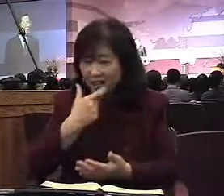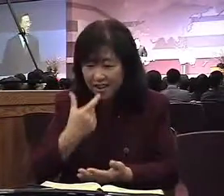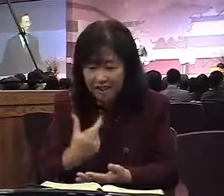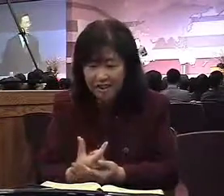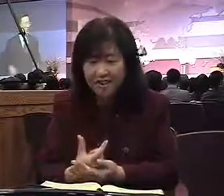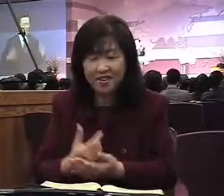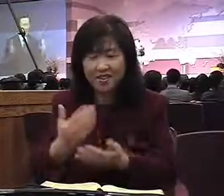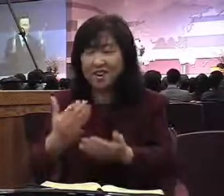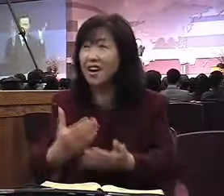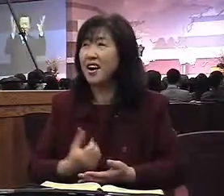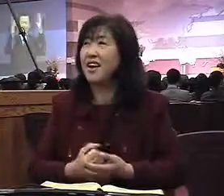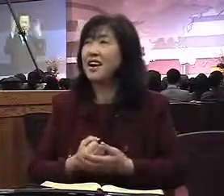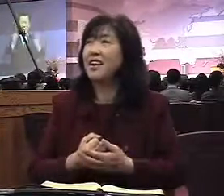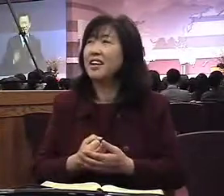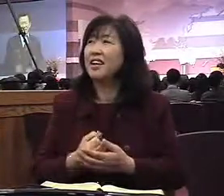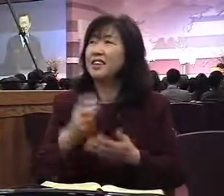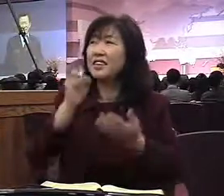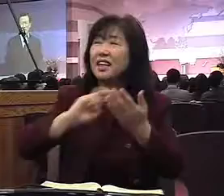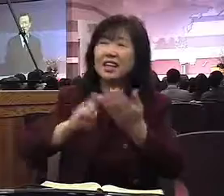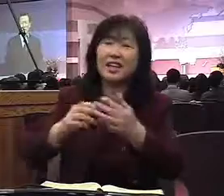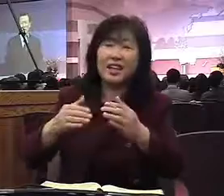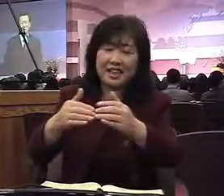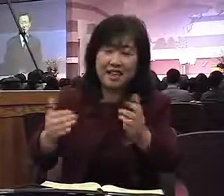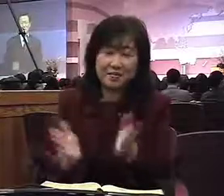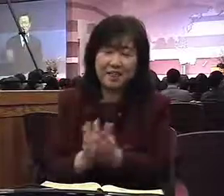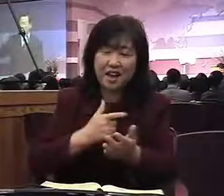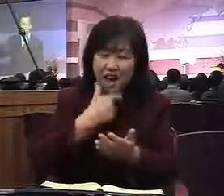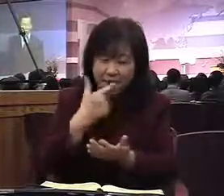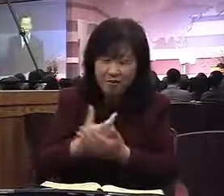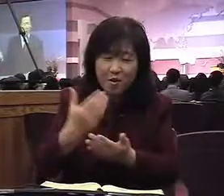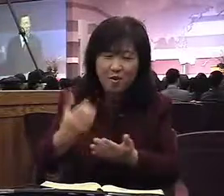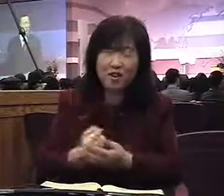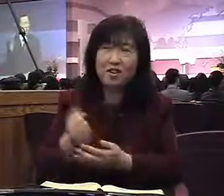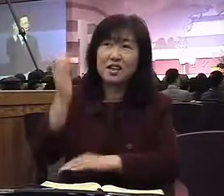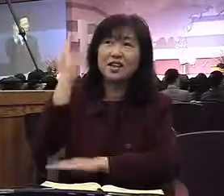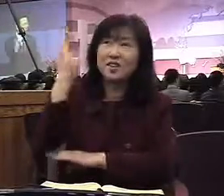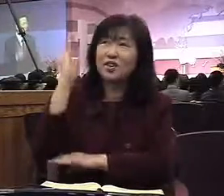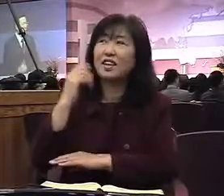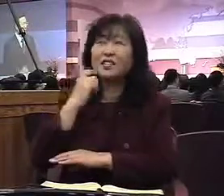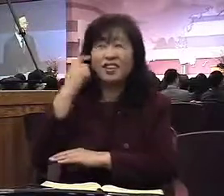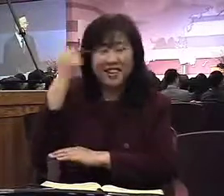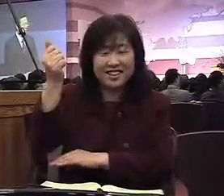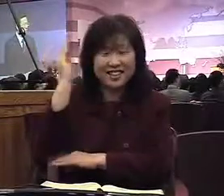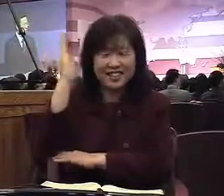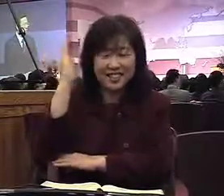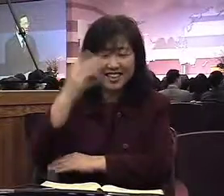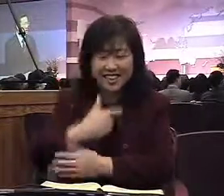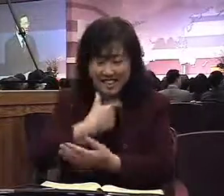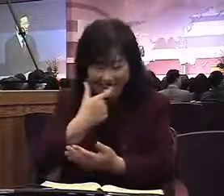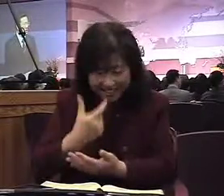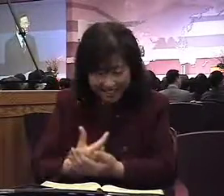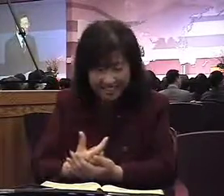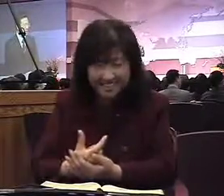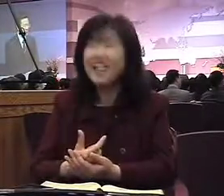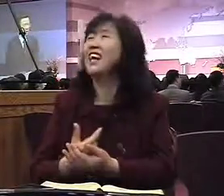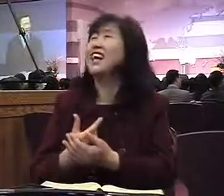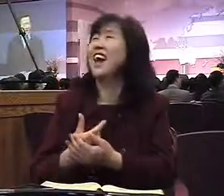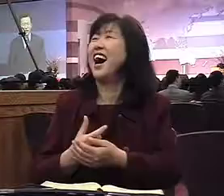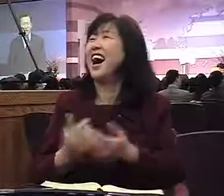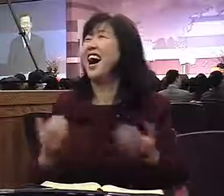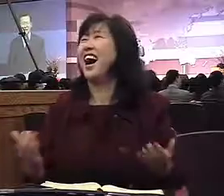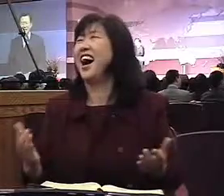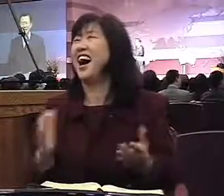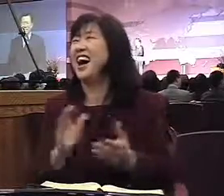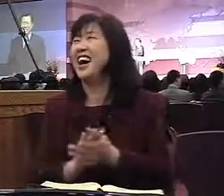의자에 감동받죠. 찬양하는 찬양팀에 감동받죠. 또 설교를 하는데 목사님 설교에 감동받죠. 아멘 할 때까지 계속